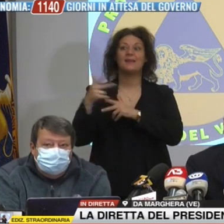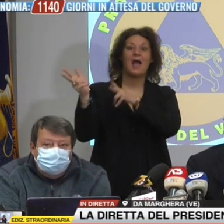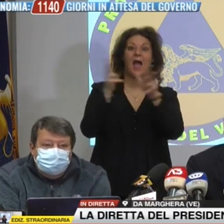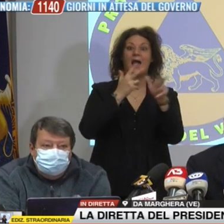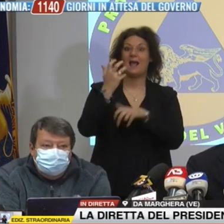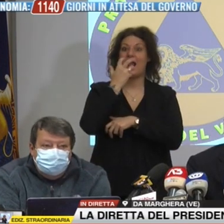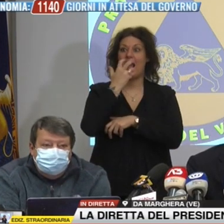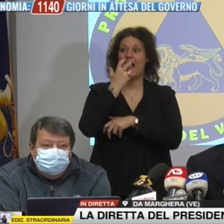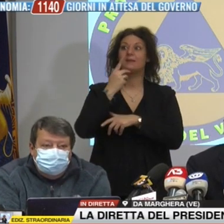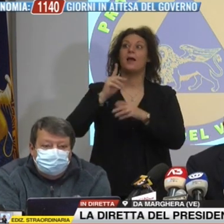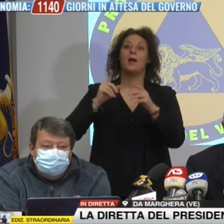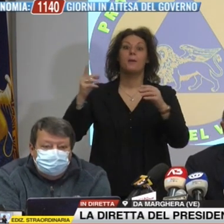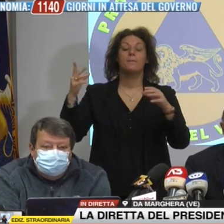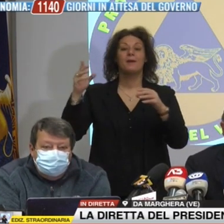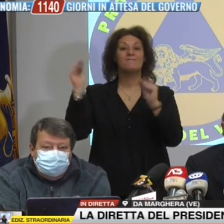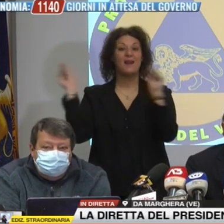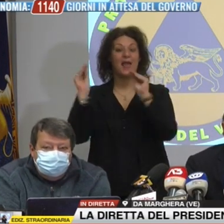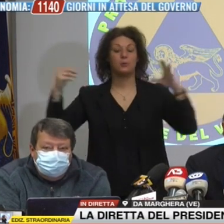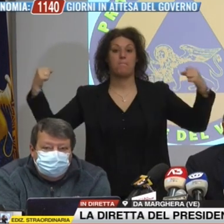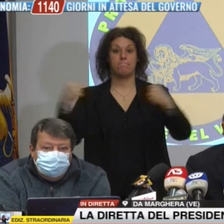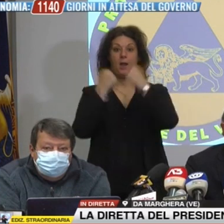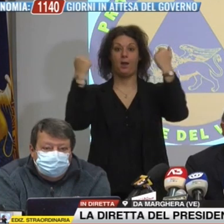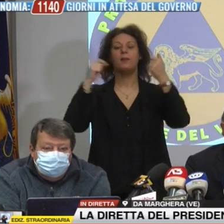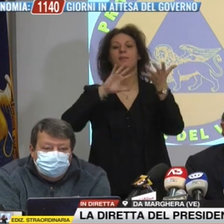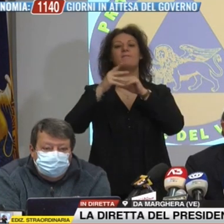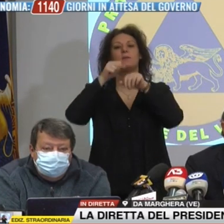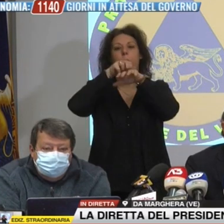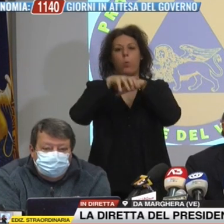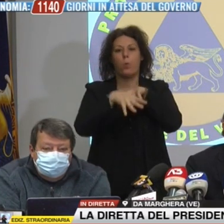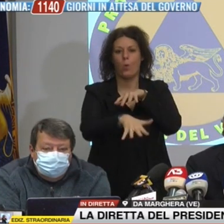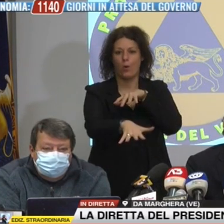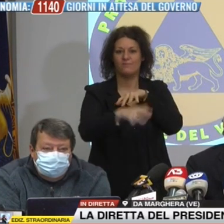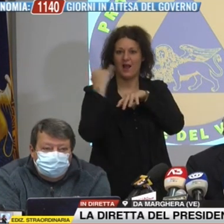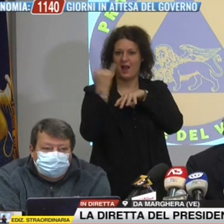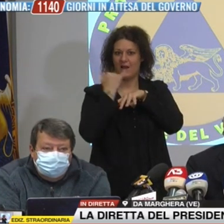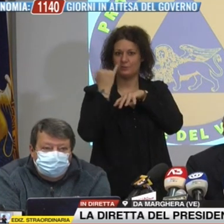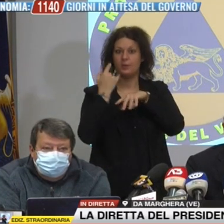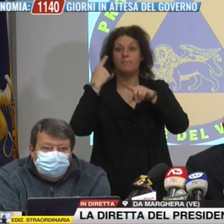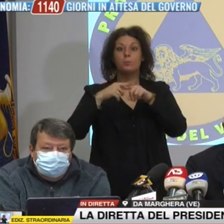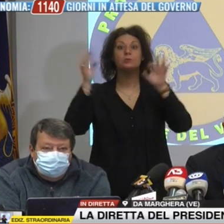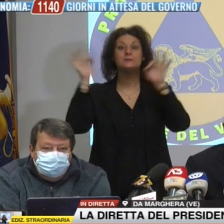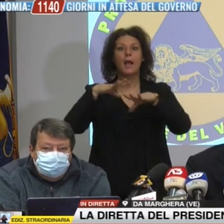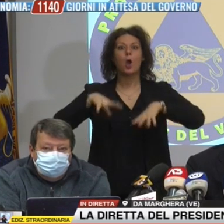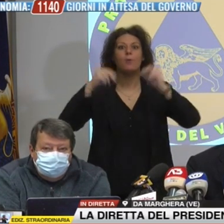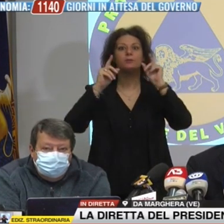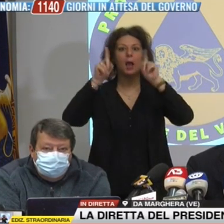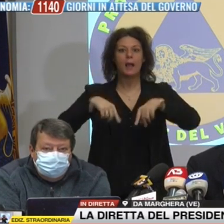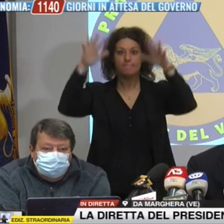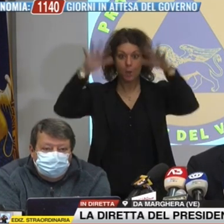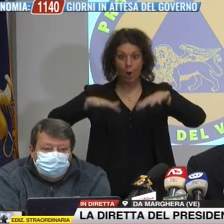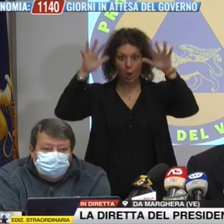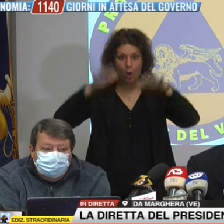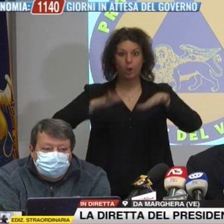ovviamente smottamenti, frane, valanghe, e poi magari se sopra ci piove viene fuori anche tutto il tema